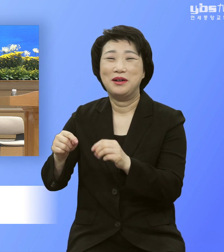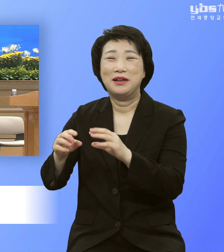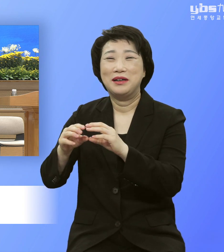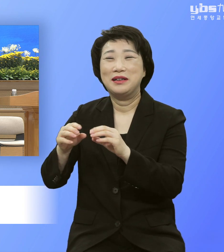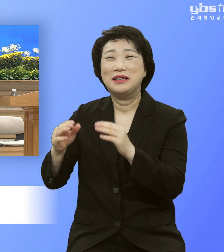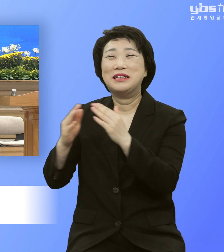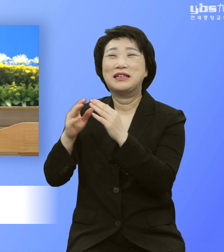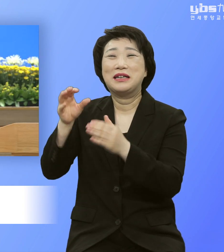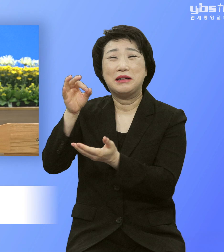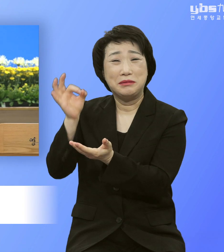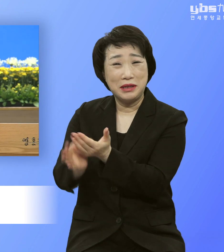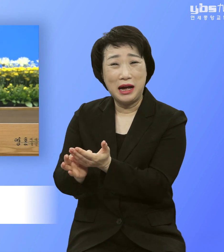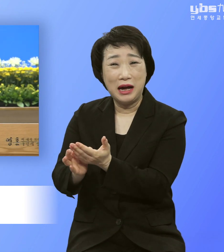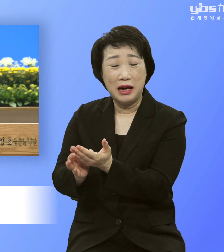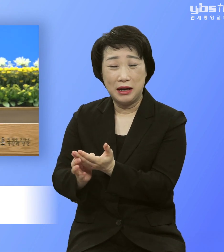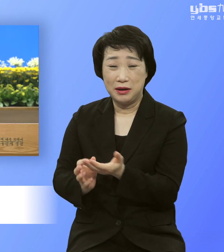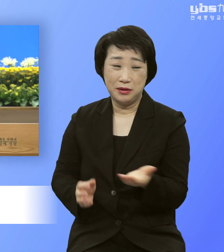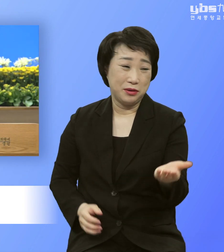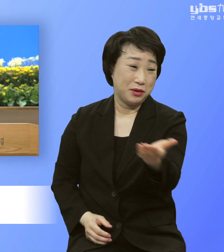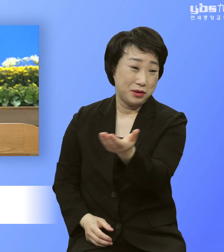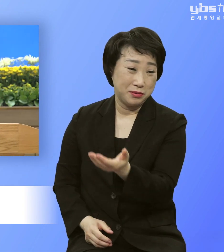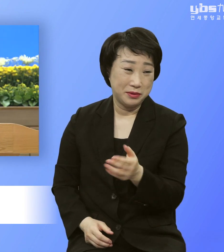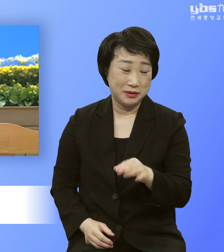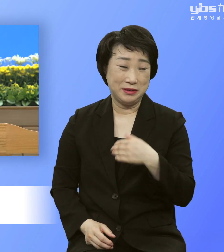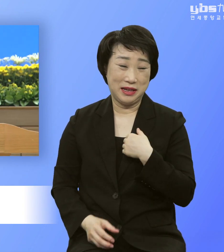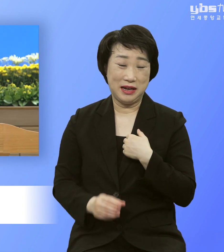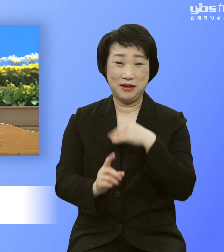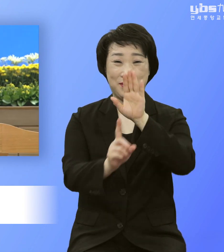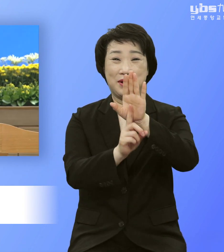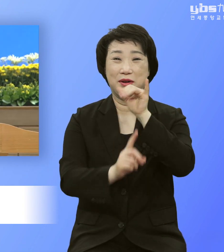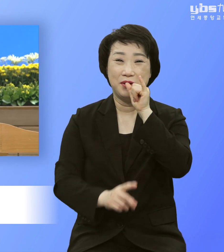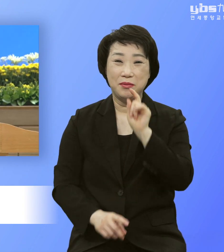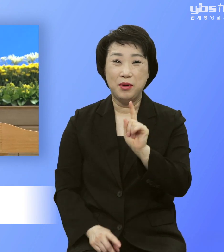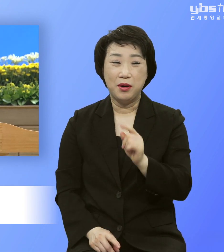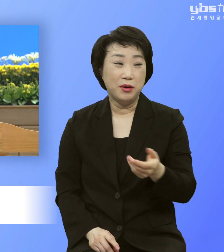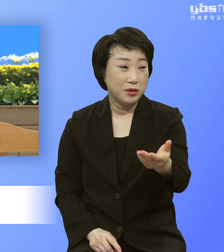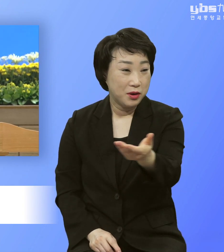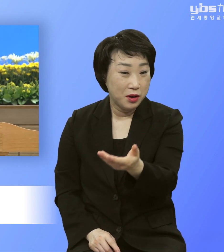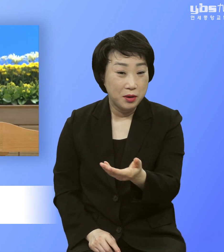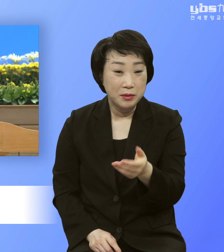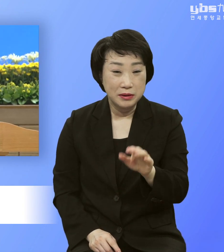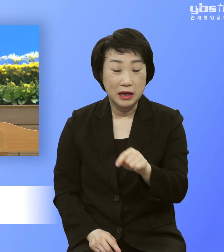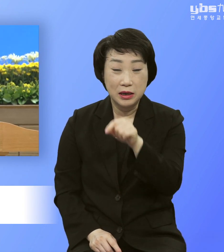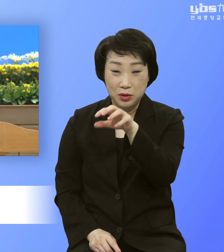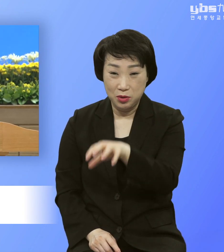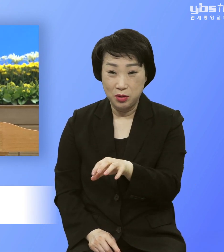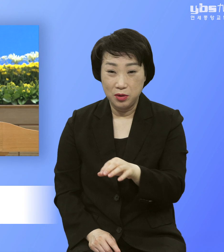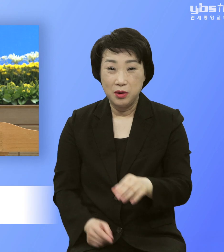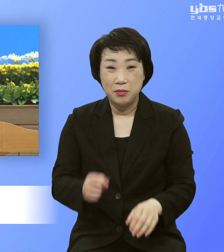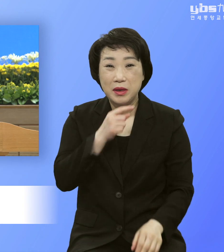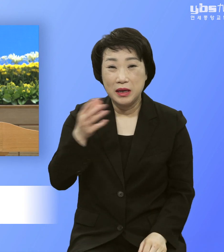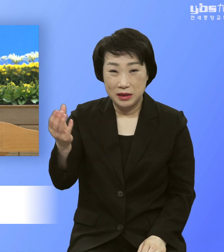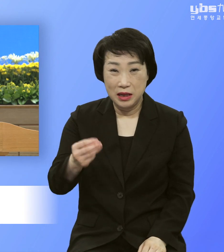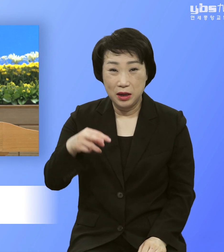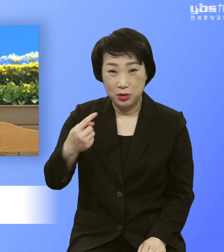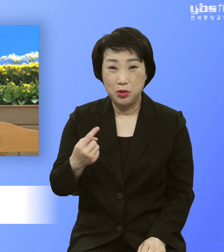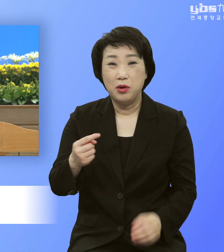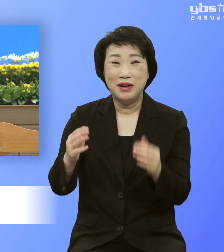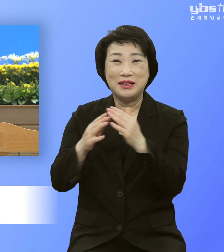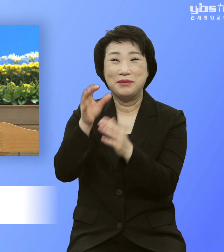그래서 우리 성도들 보고 제가 그랬죠. 야, 여기서는 빚을 내더라도